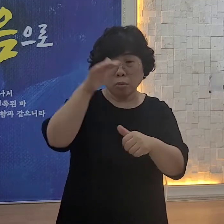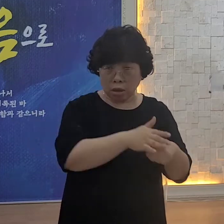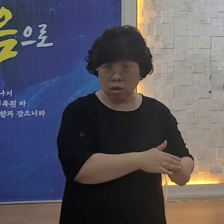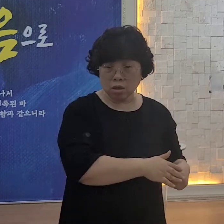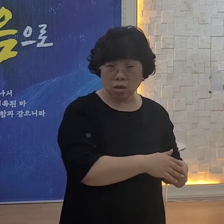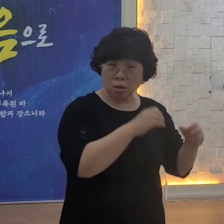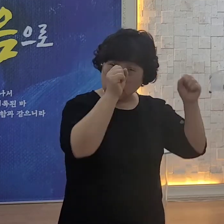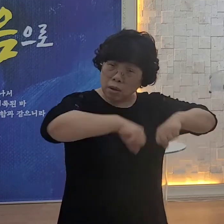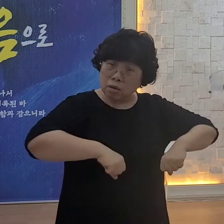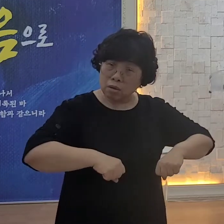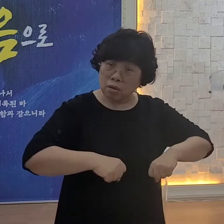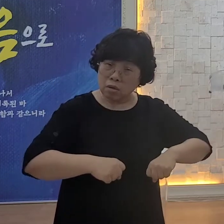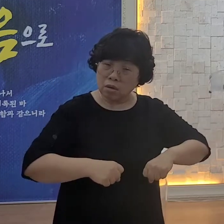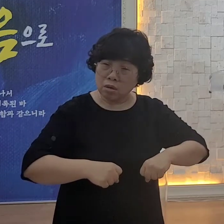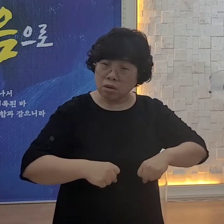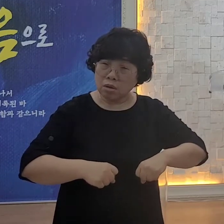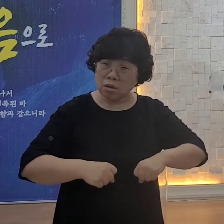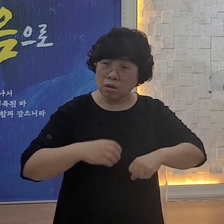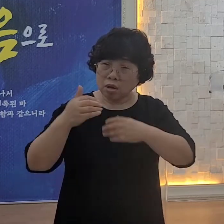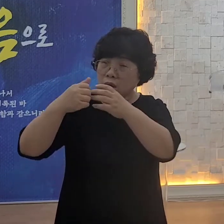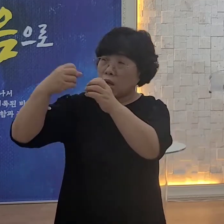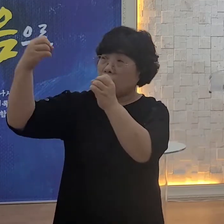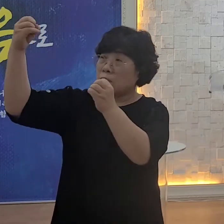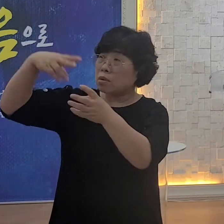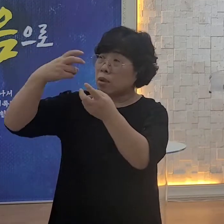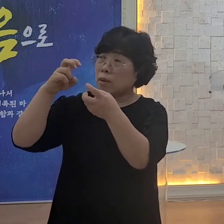이건 돌입니까? 떡입니까?